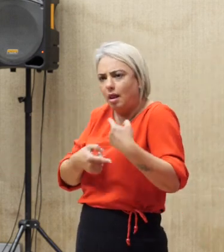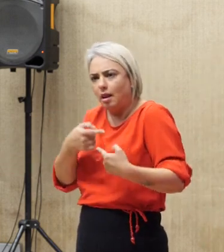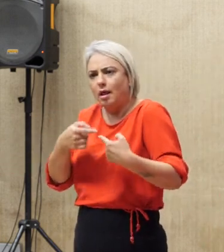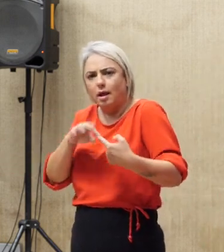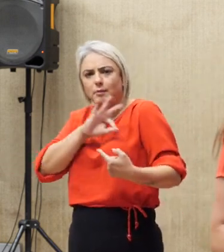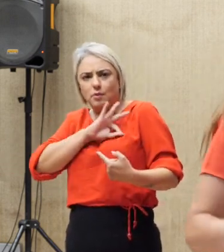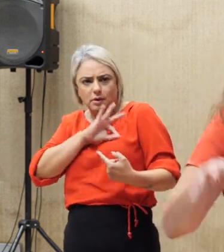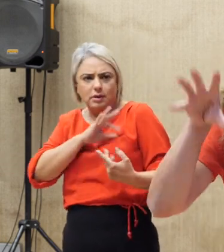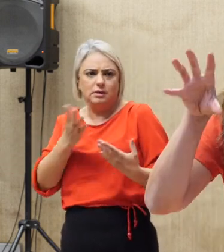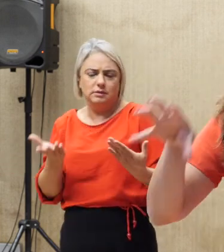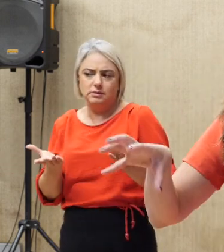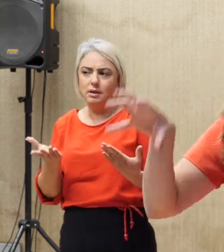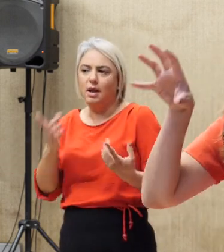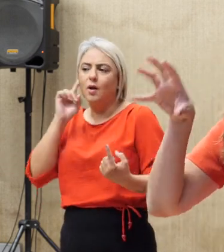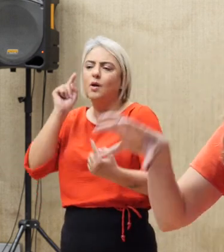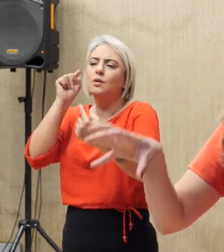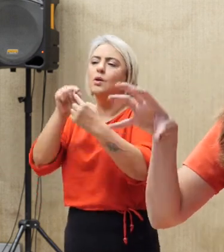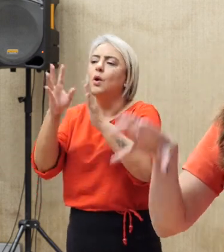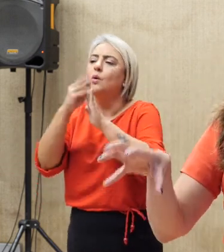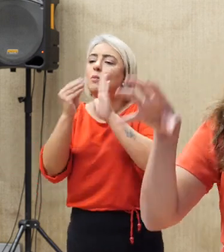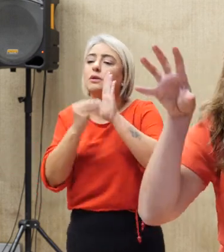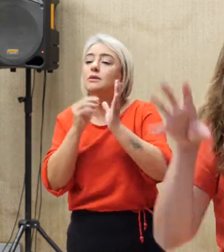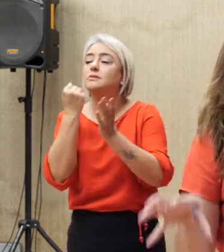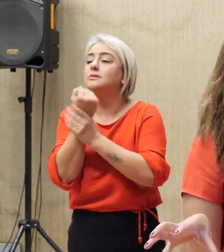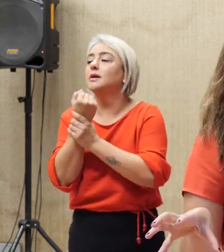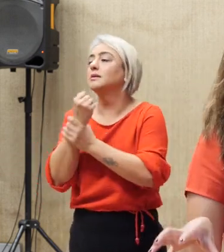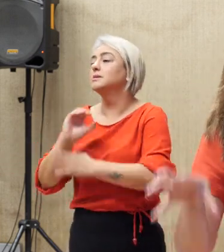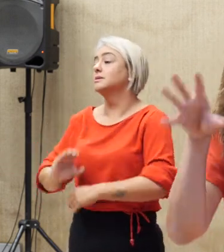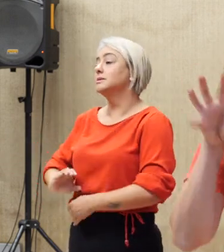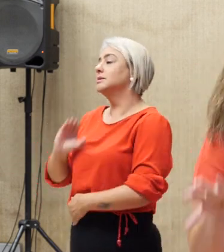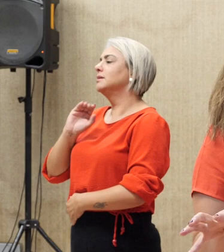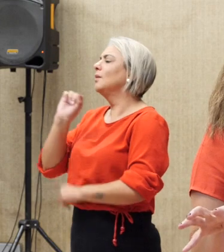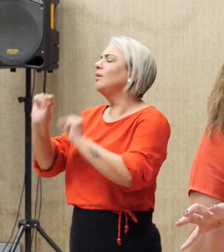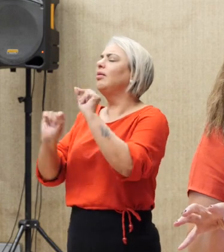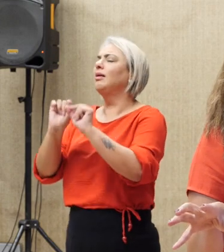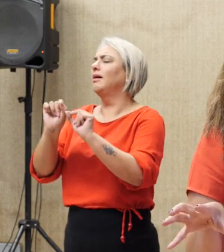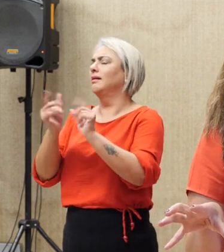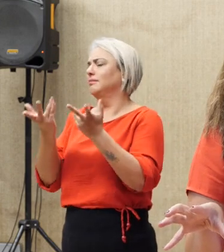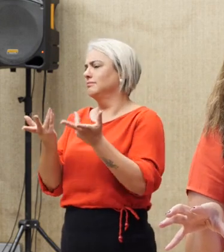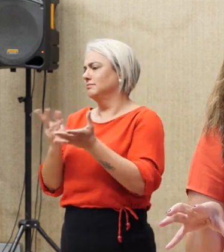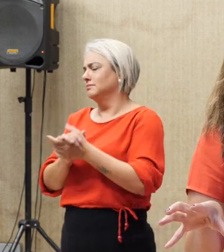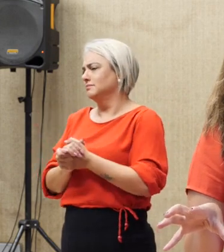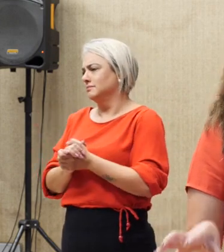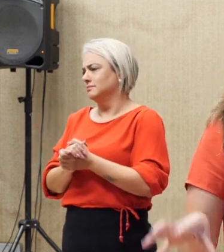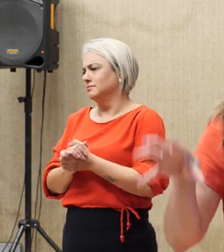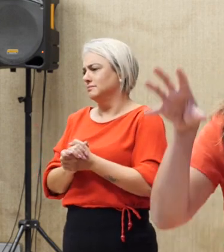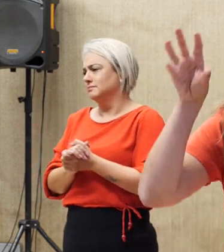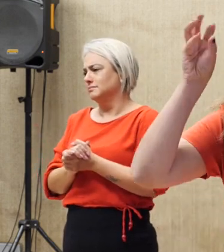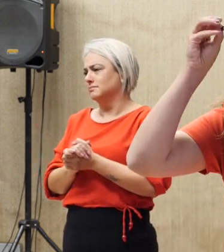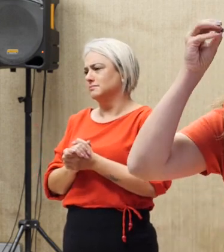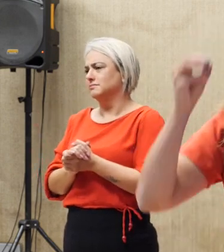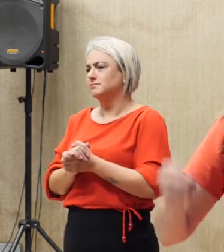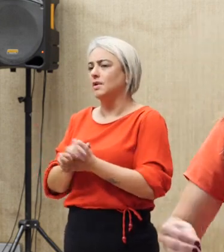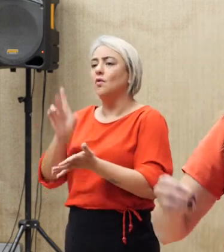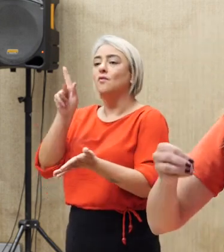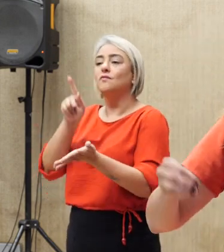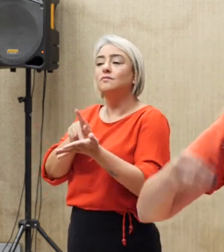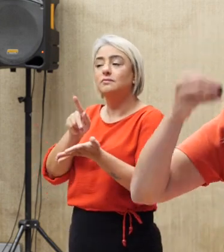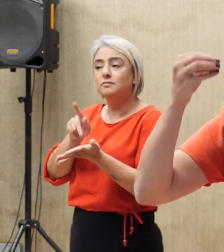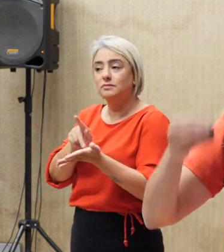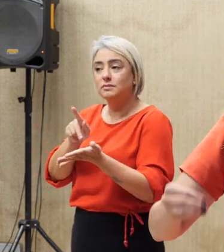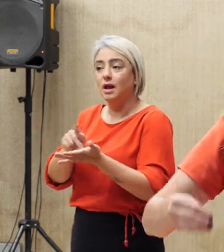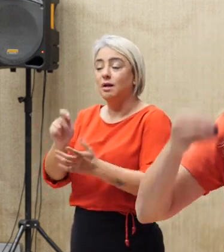né? A ideia de um modelo de segurança cidadã, o que é isso? O